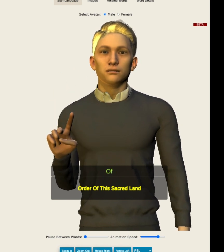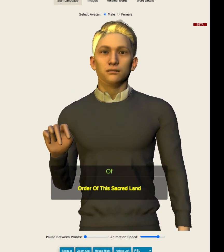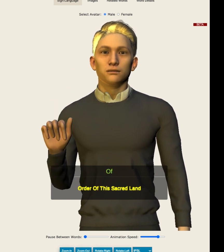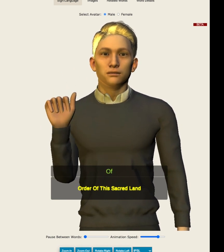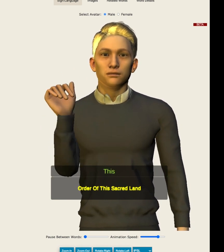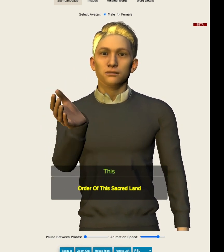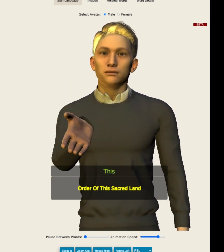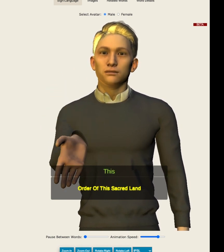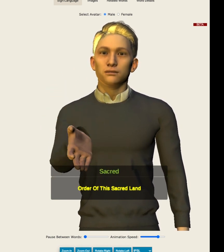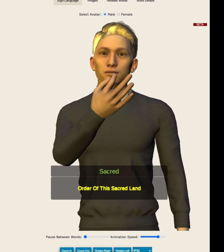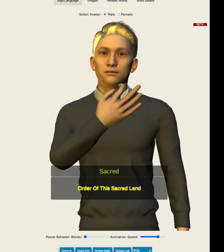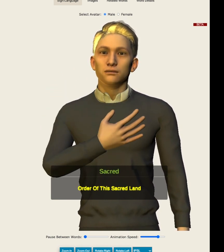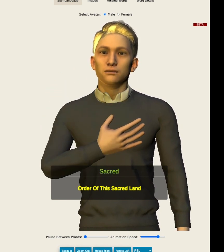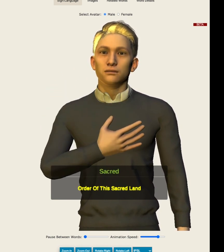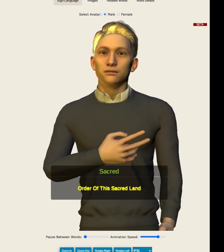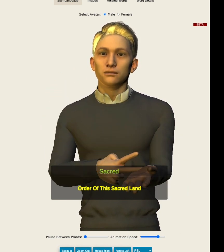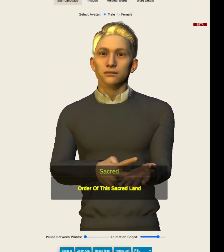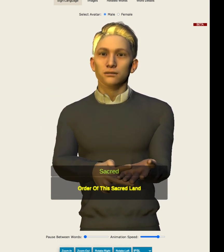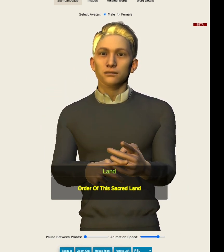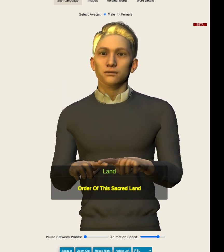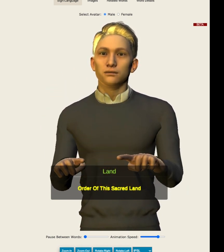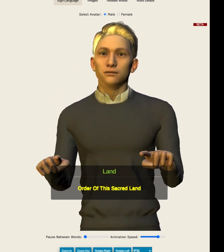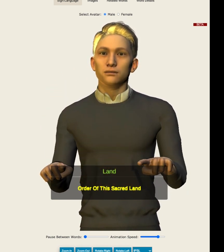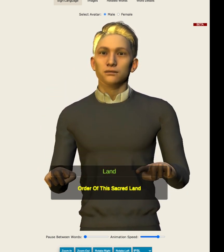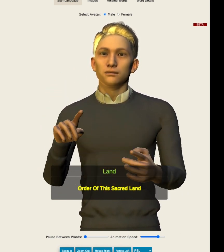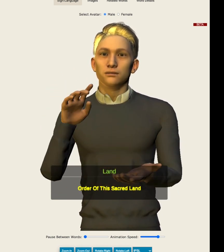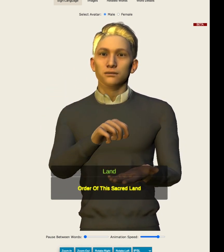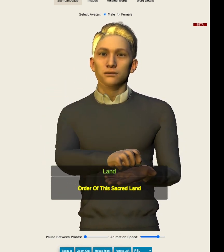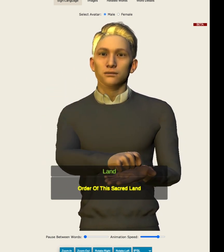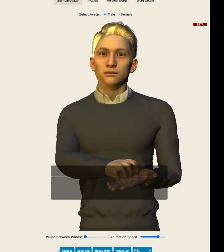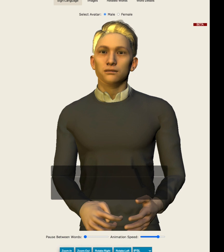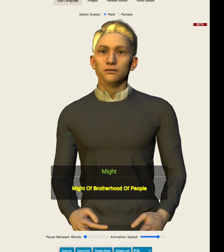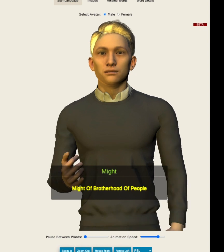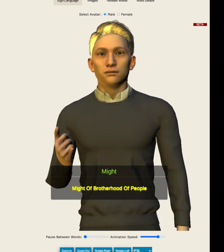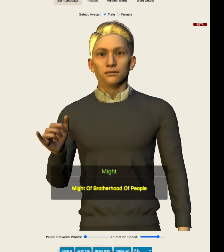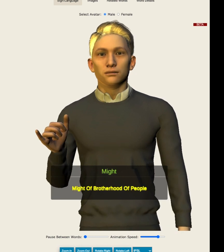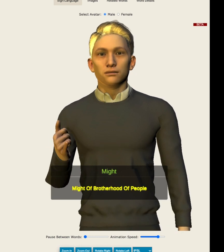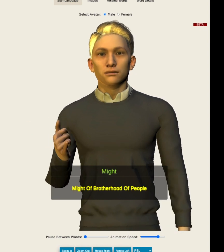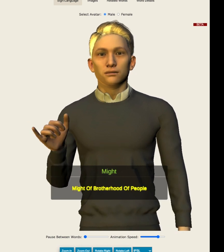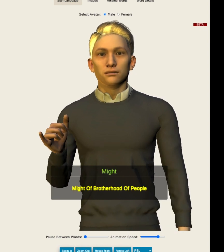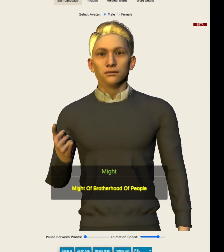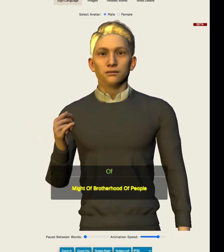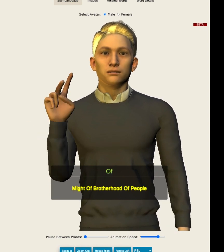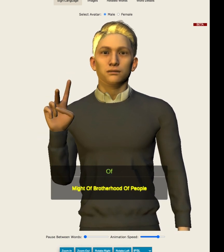پاکستان مرکز یقین